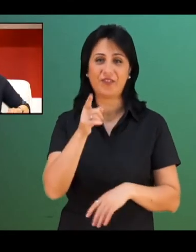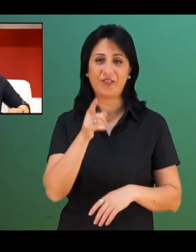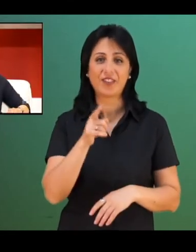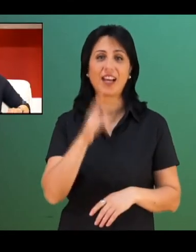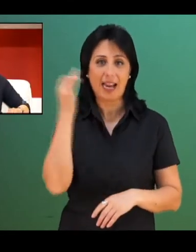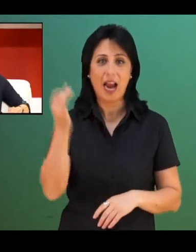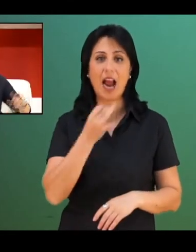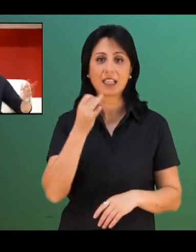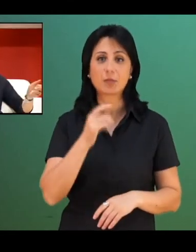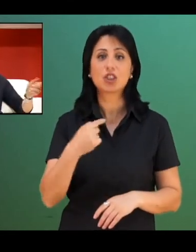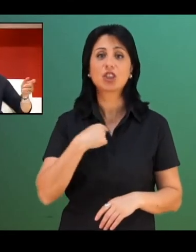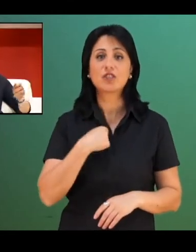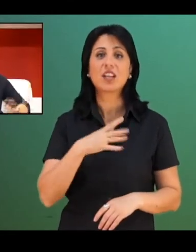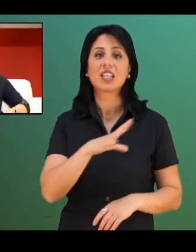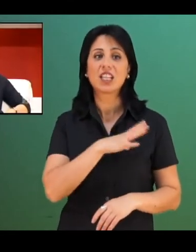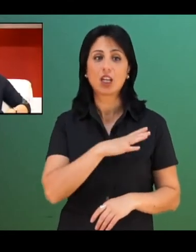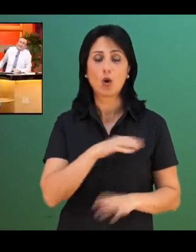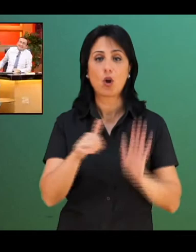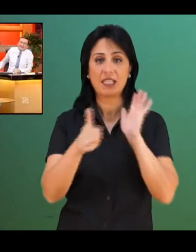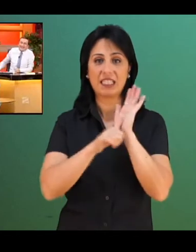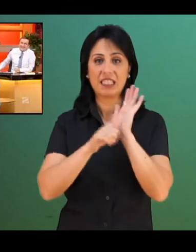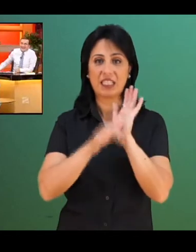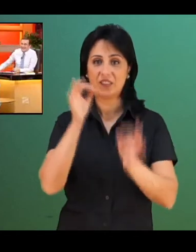წინამდე ქმრები გუჩივროდნენ ამ ქალების.